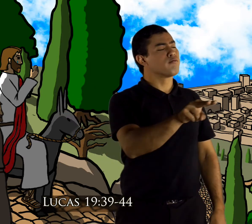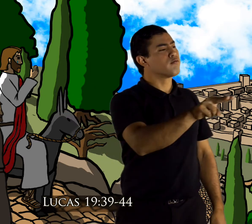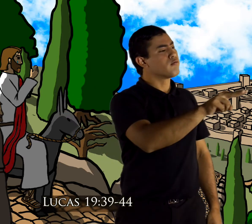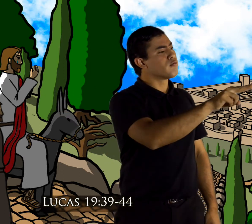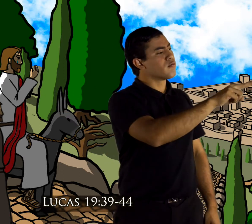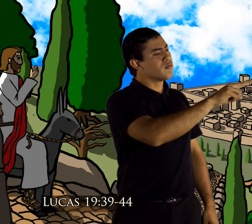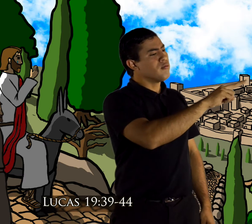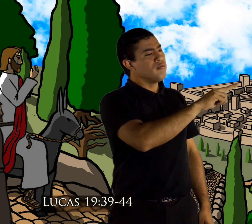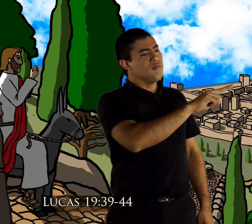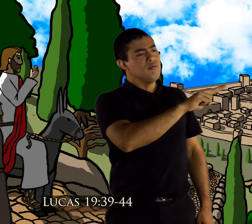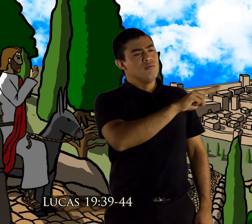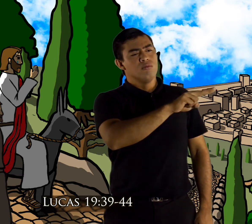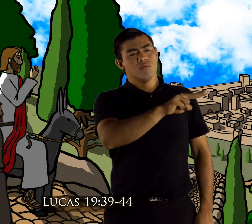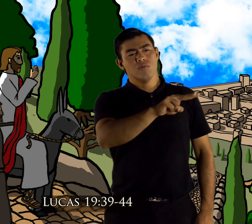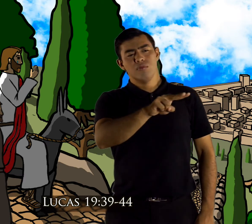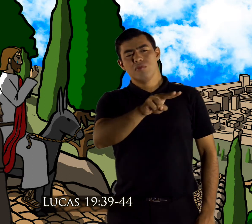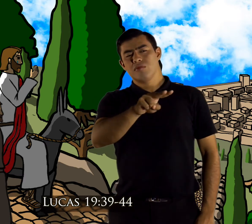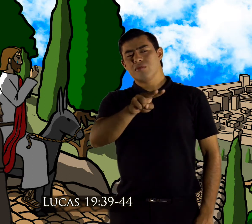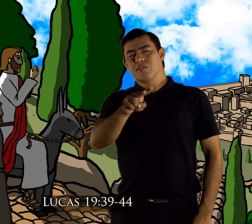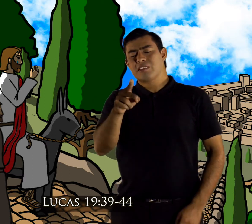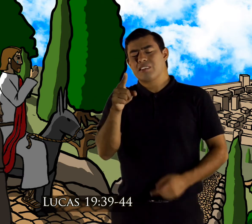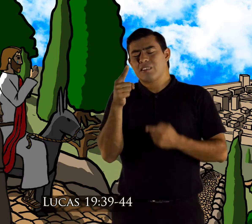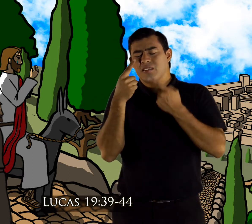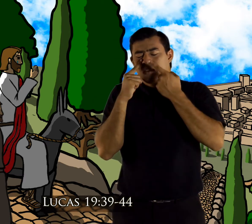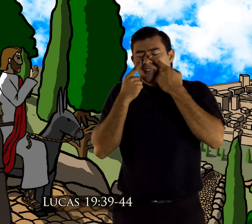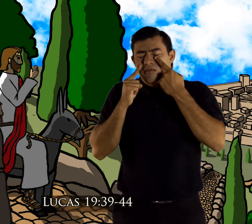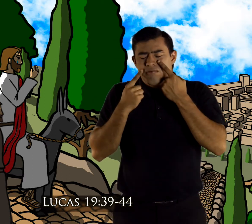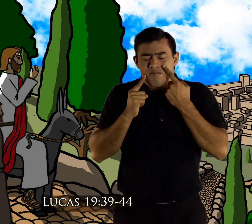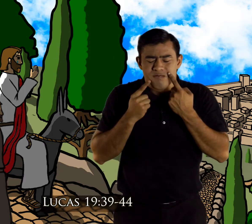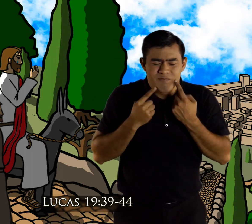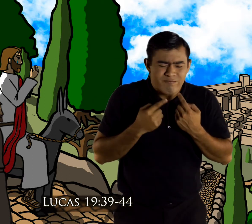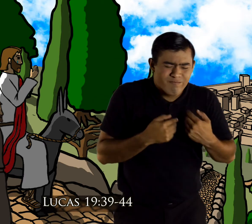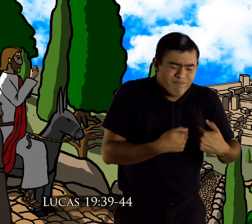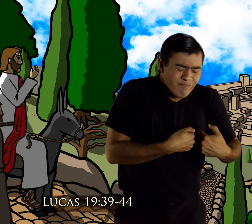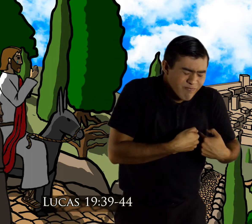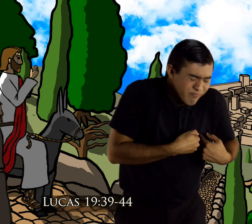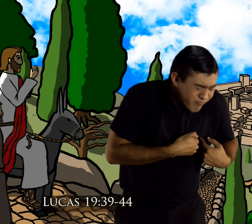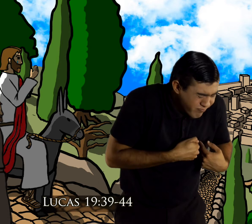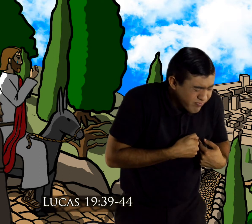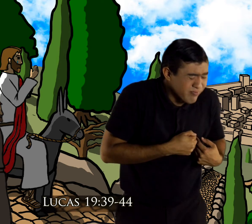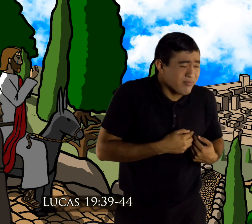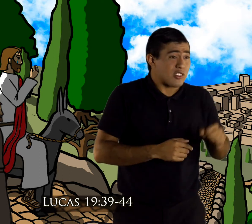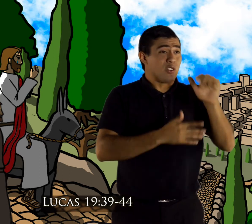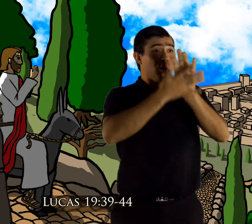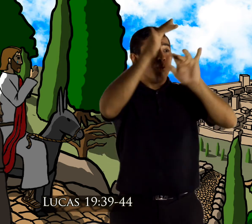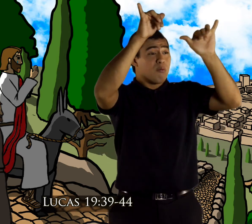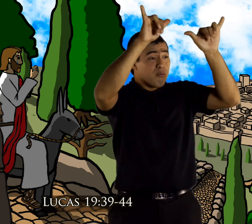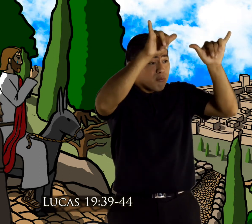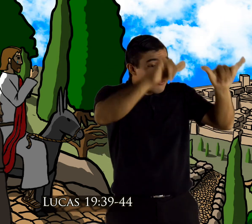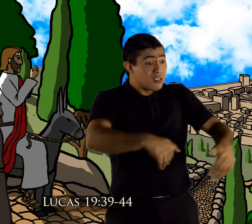Jesús vio la ciudad, lloró de sentimiento por la ciudad y dijo Jesús: Personas de Jerusalén,